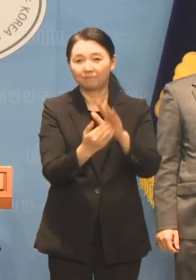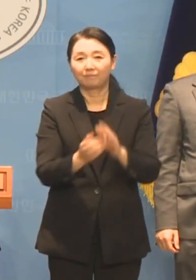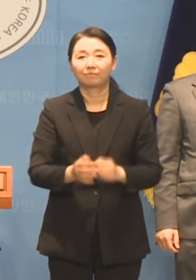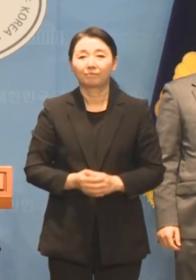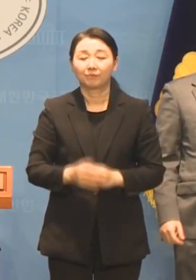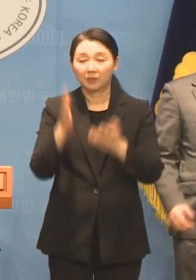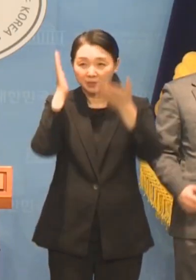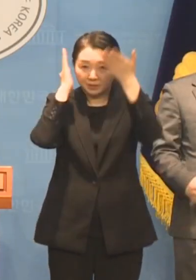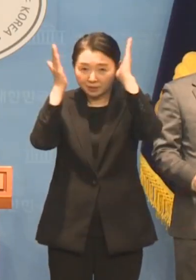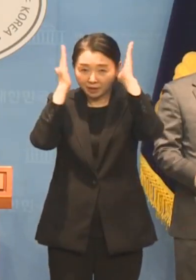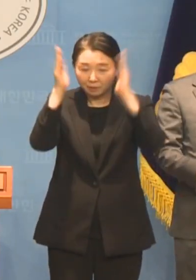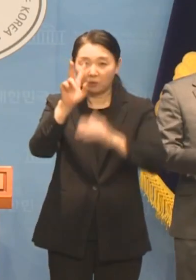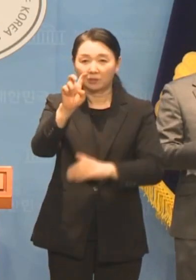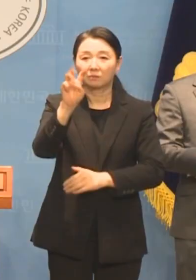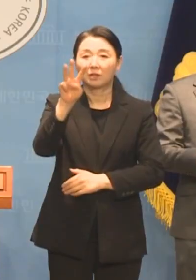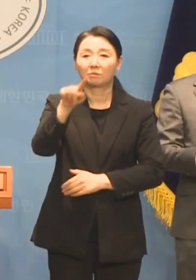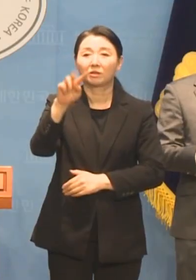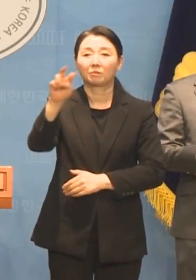기록했고요. 네이버는